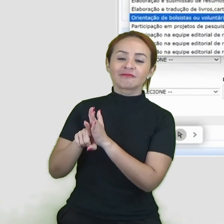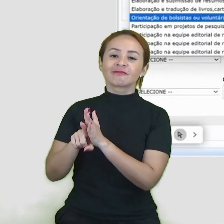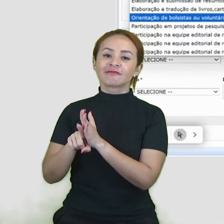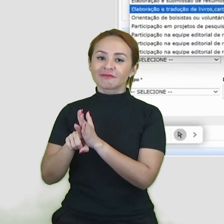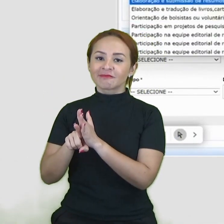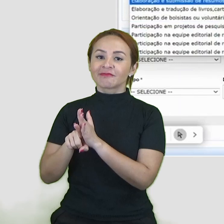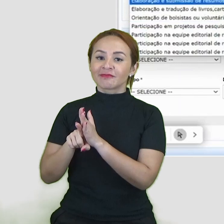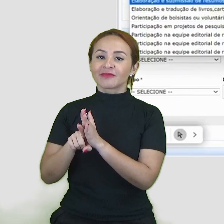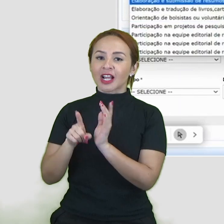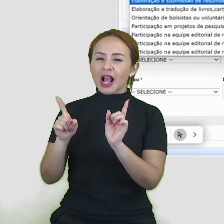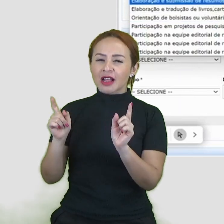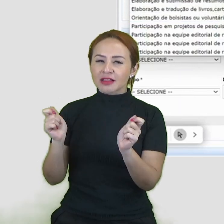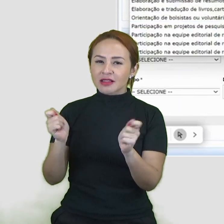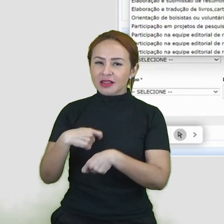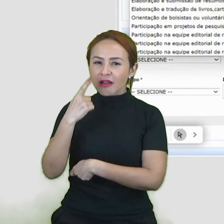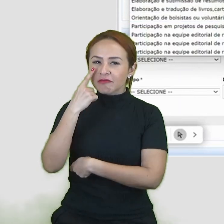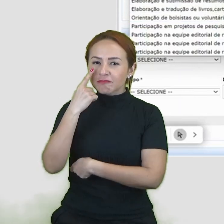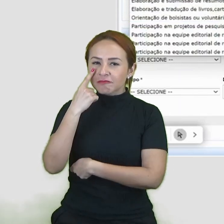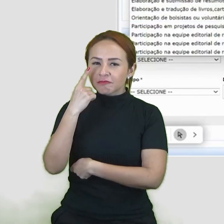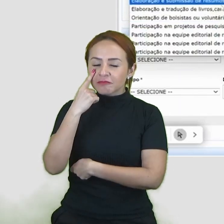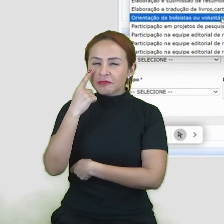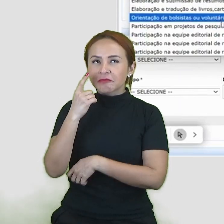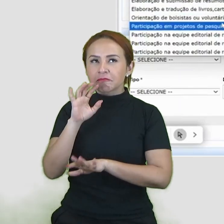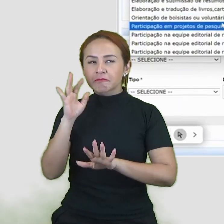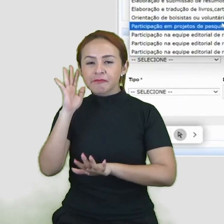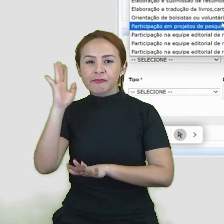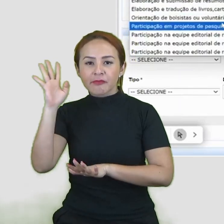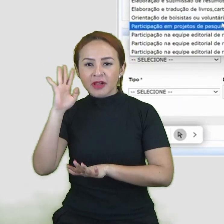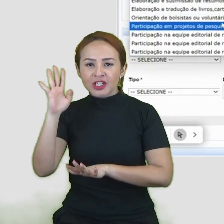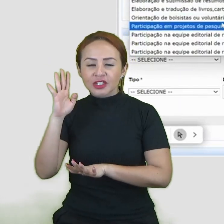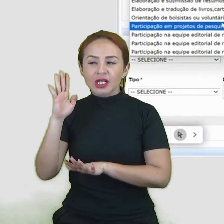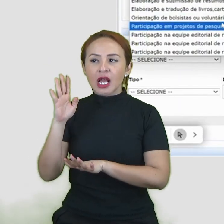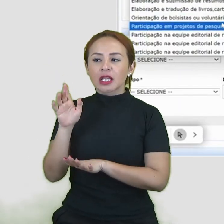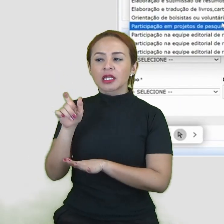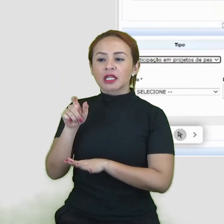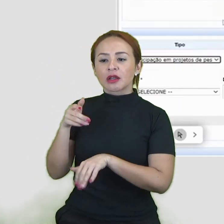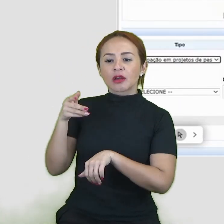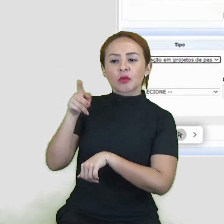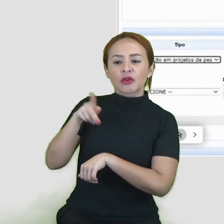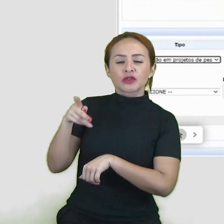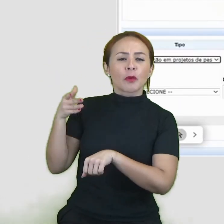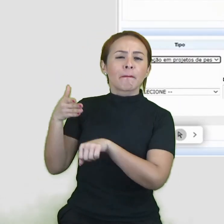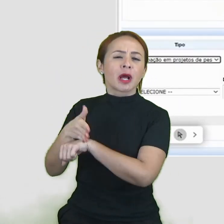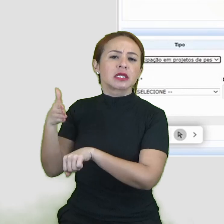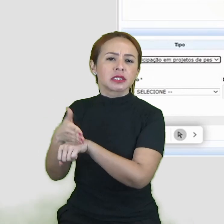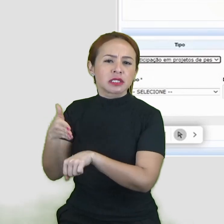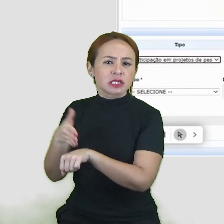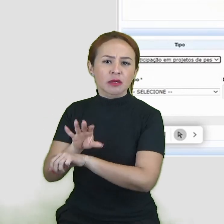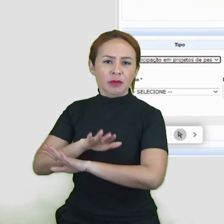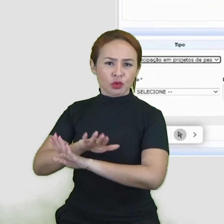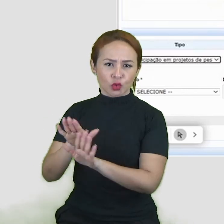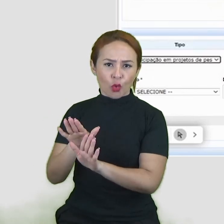vamos supor, né, que ele participa desse projeto de pesquisa, né? Então, já